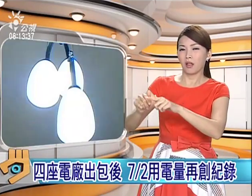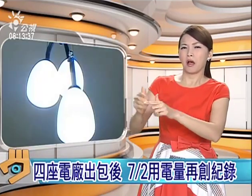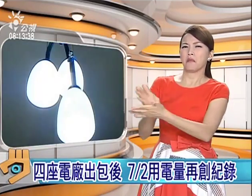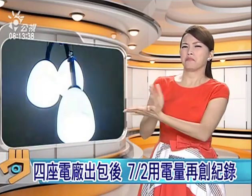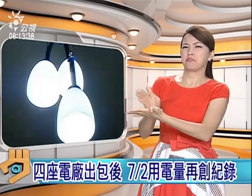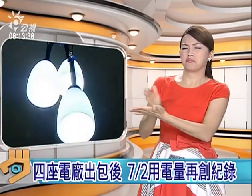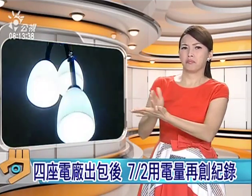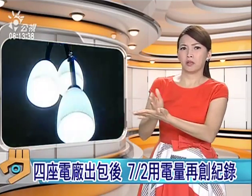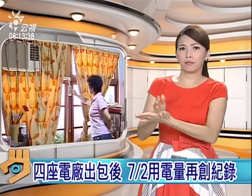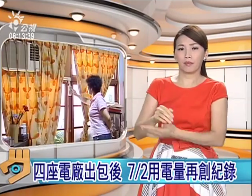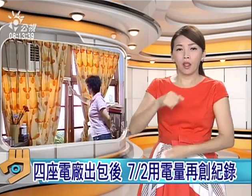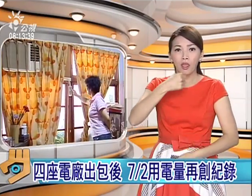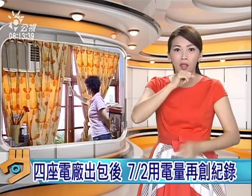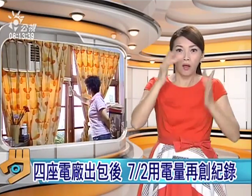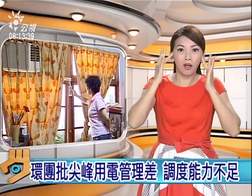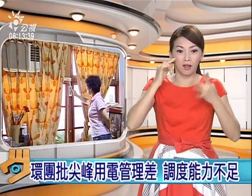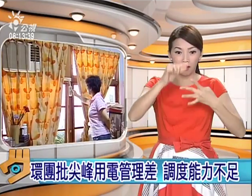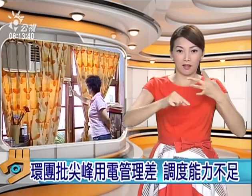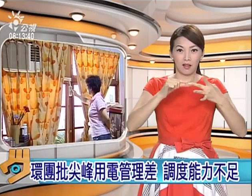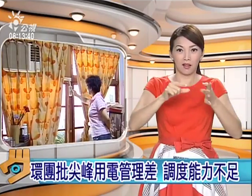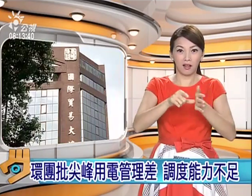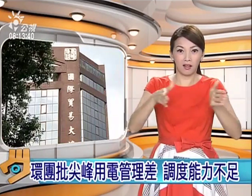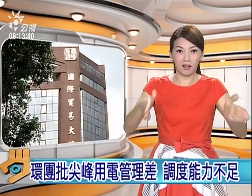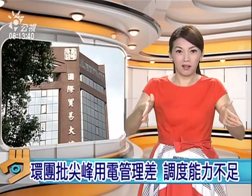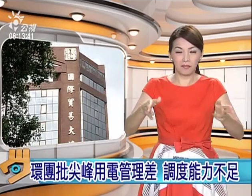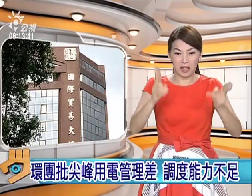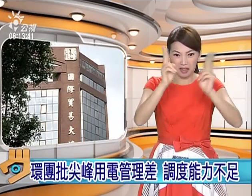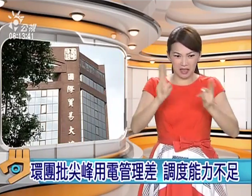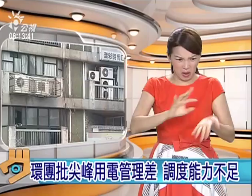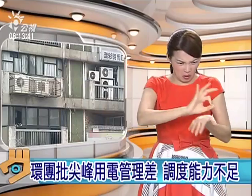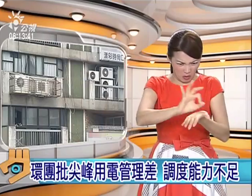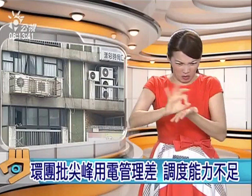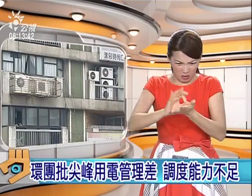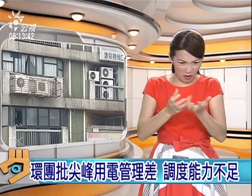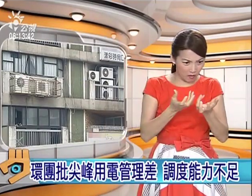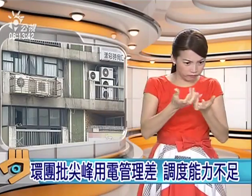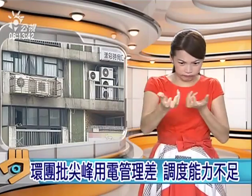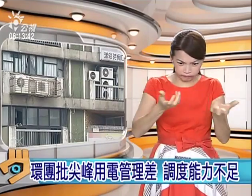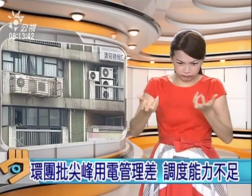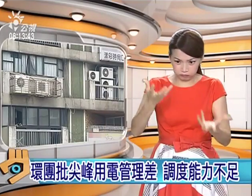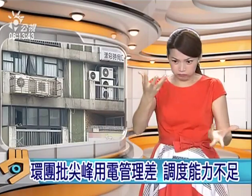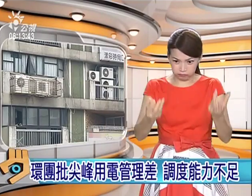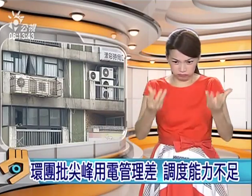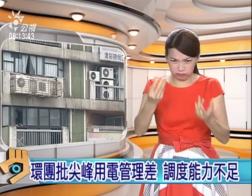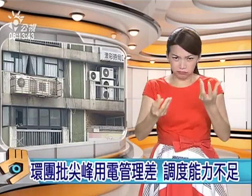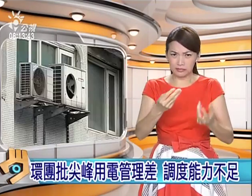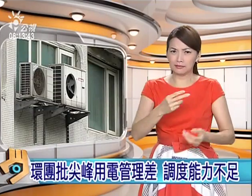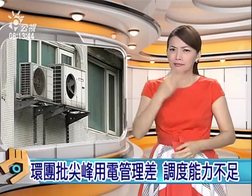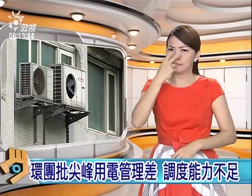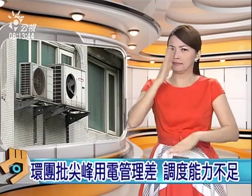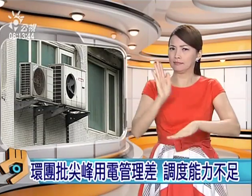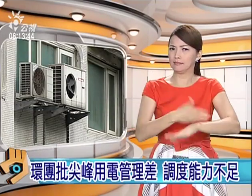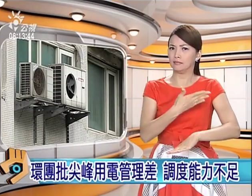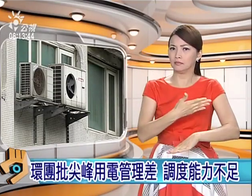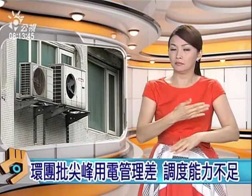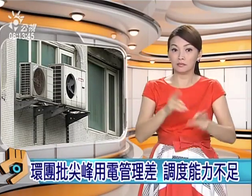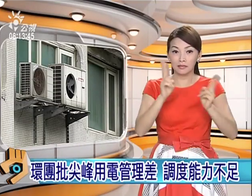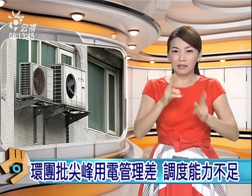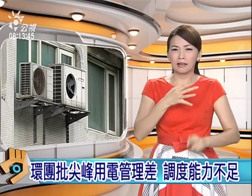保团体就批评，国内的尖峰用电量管理实在是太差了，其实调度能力不足，才